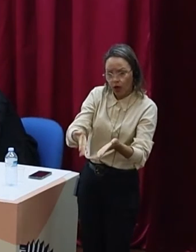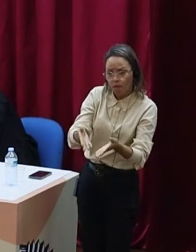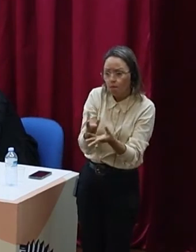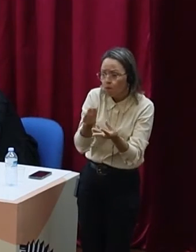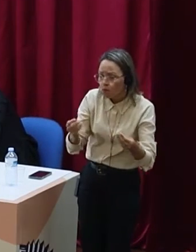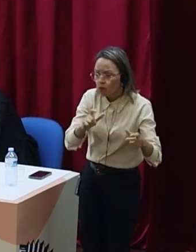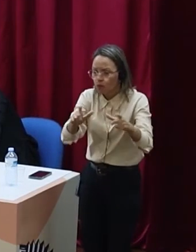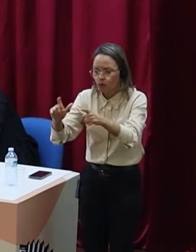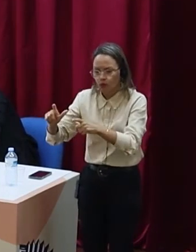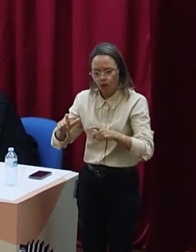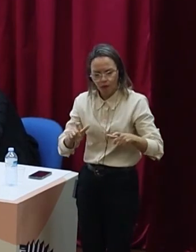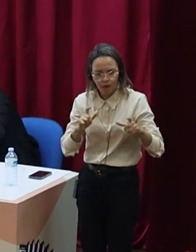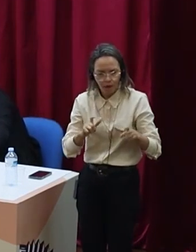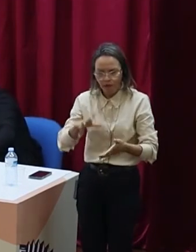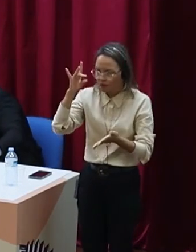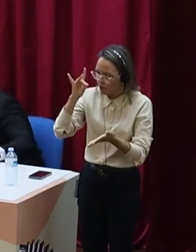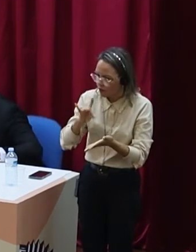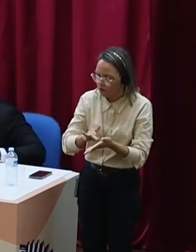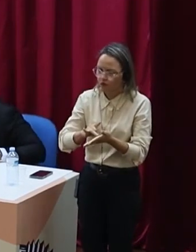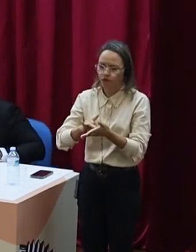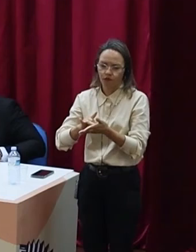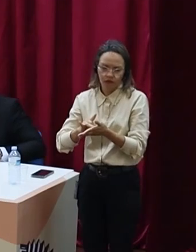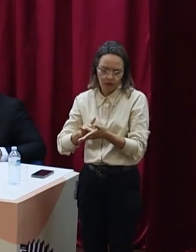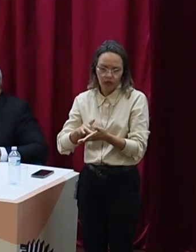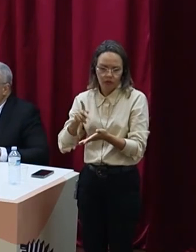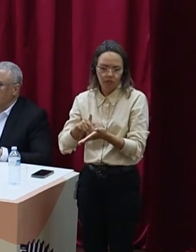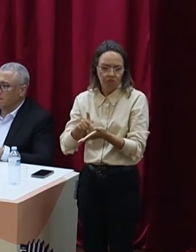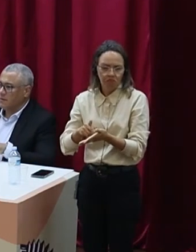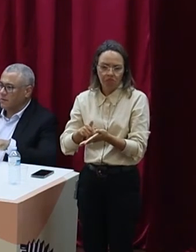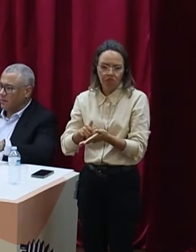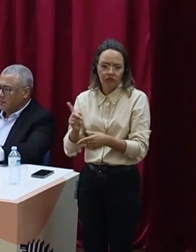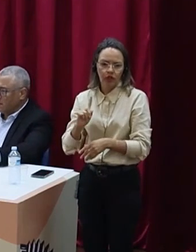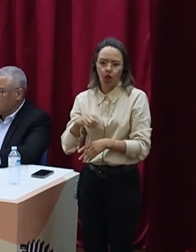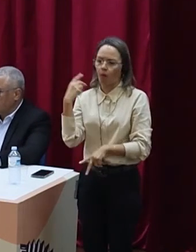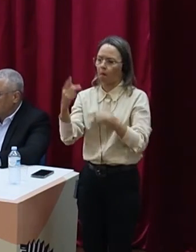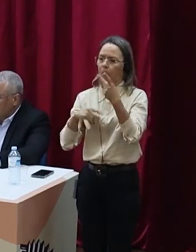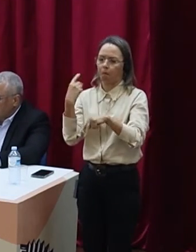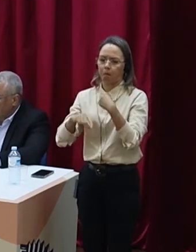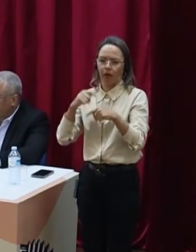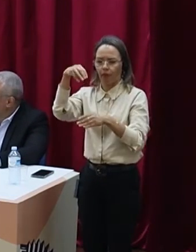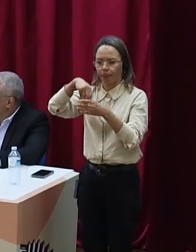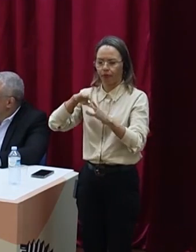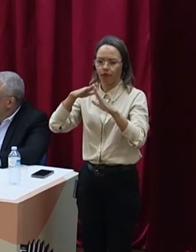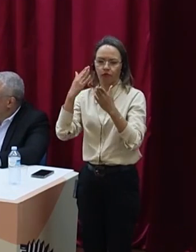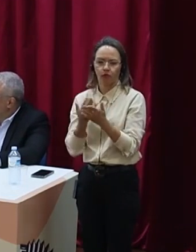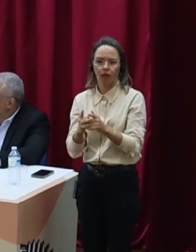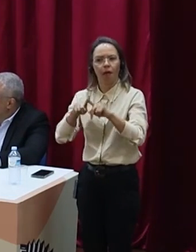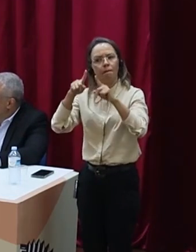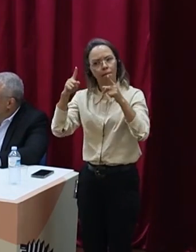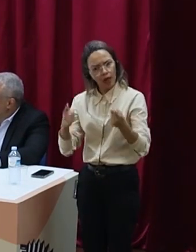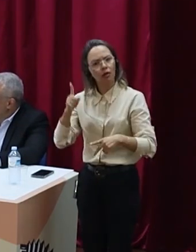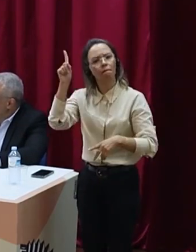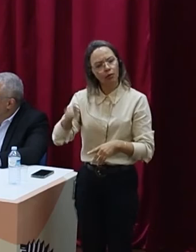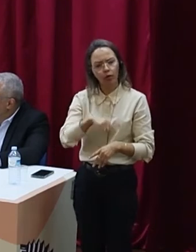práctica. A nadie se le pega en la boca, a nadie se le reta, pero en la práctica se les prohíbe. Y es por eso que es